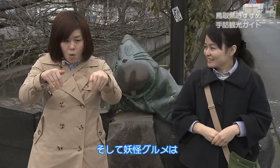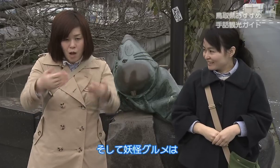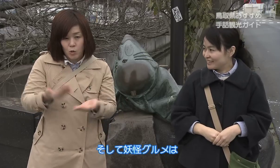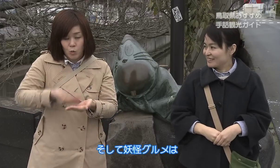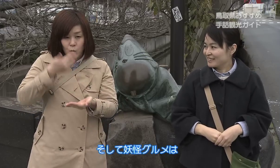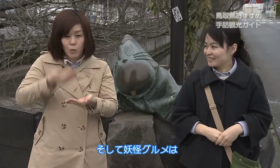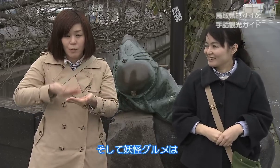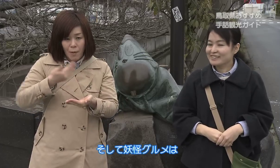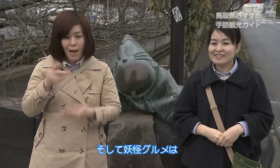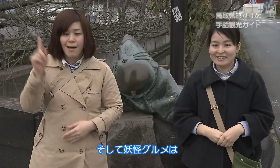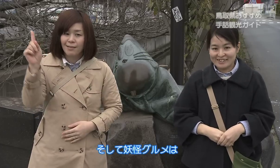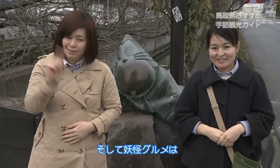妖怪グルメ